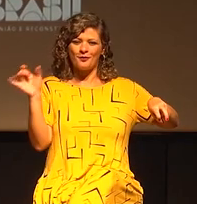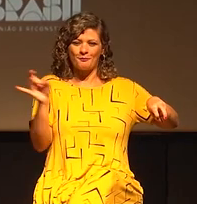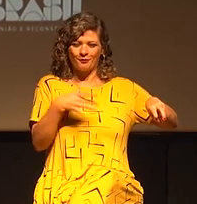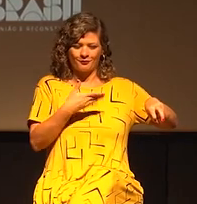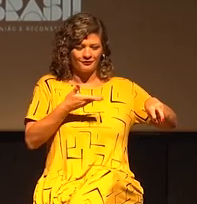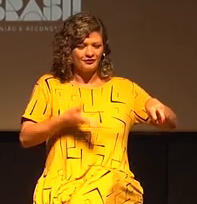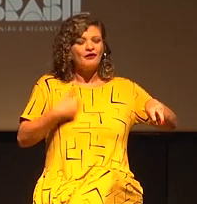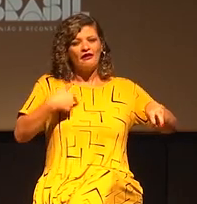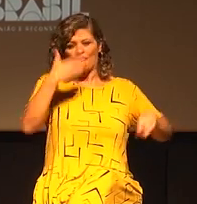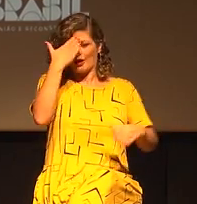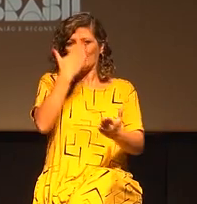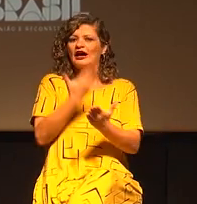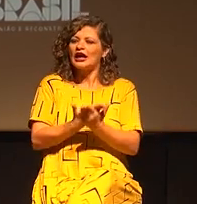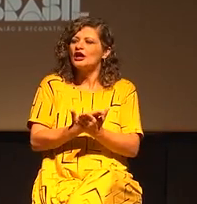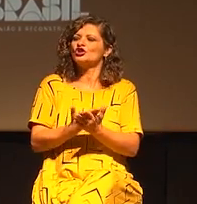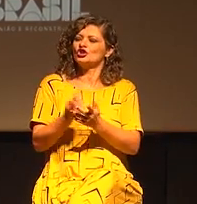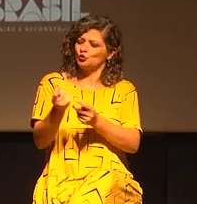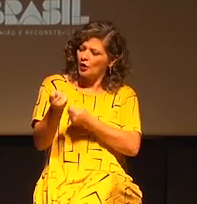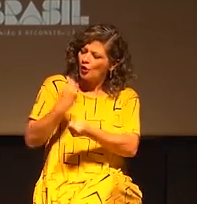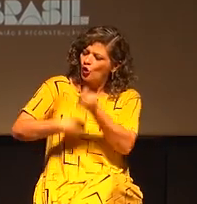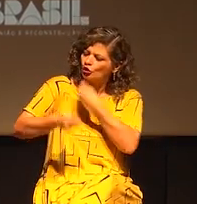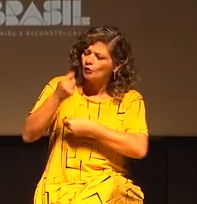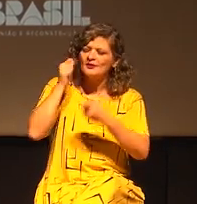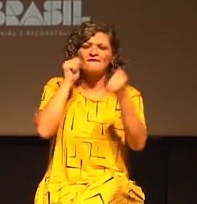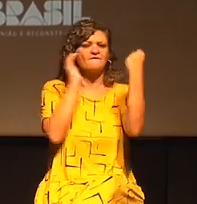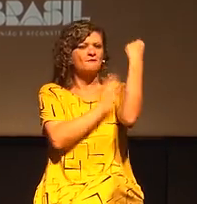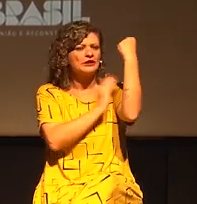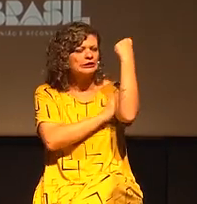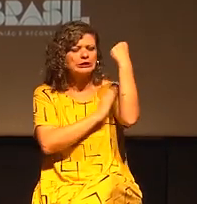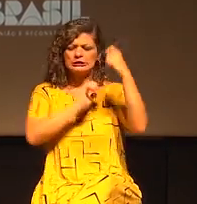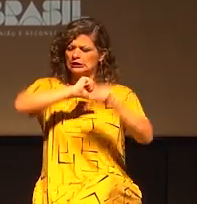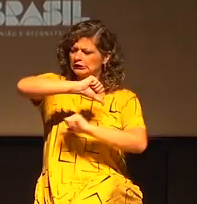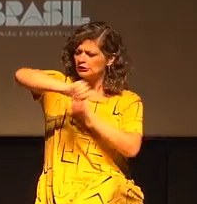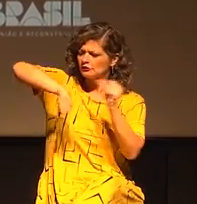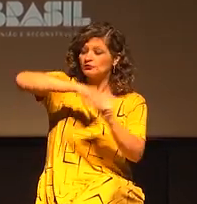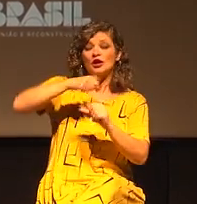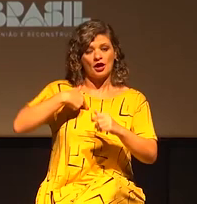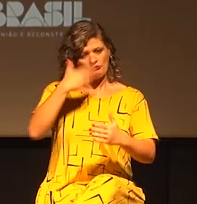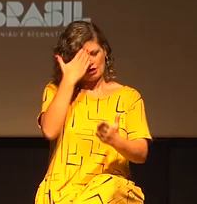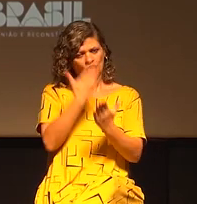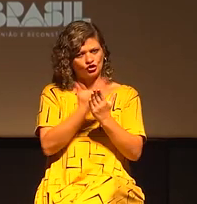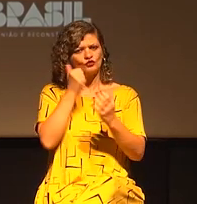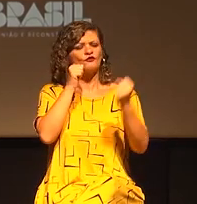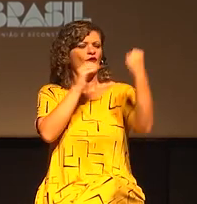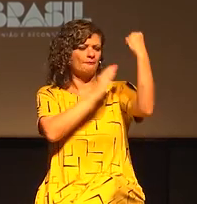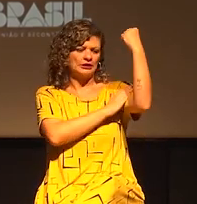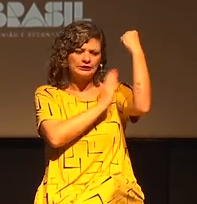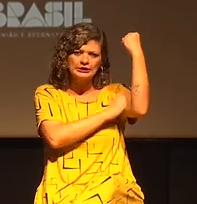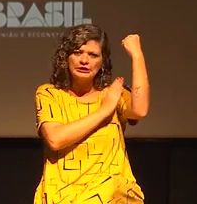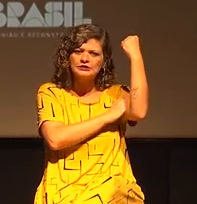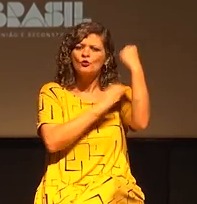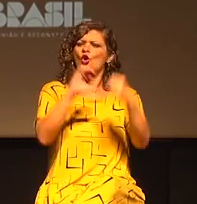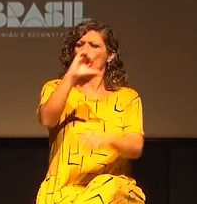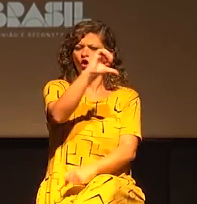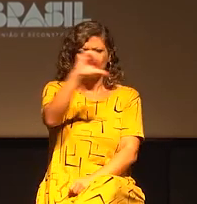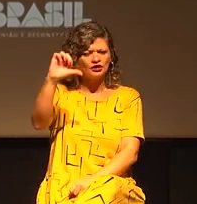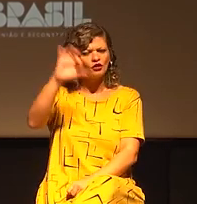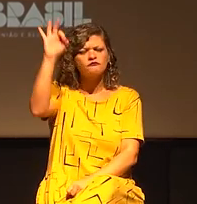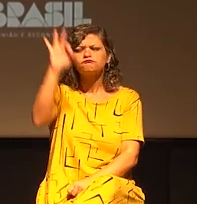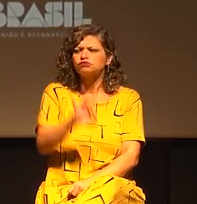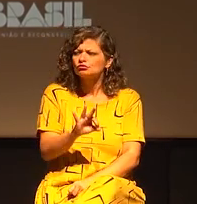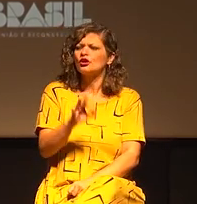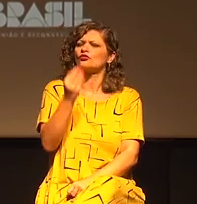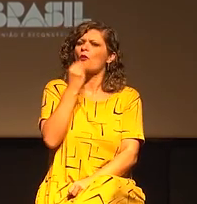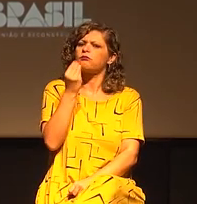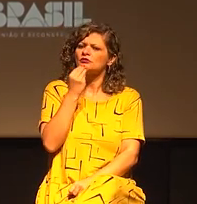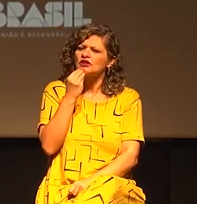porque eu acredito na economia feminista da transformação Eu acho que o feminismo também é para 99% da população é